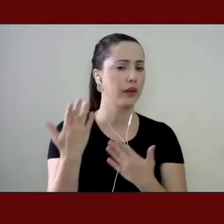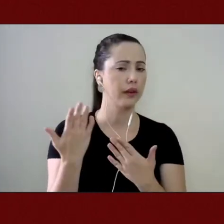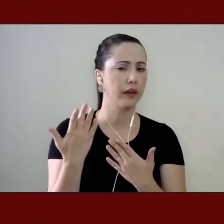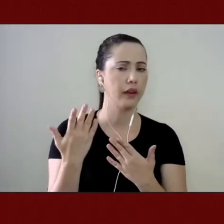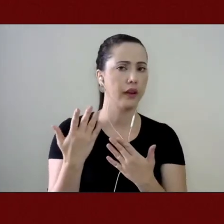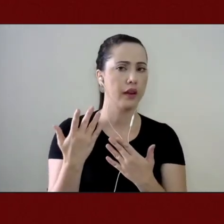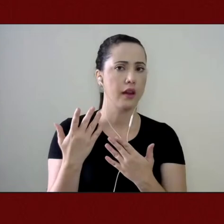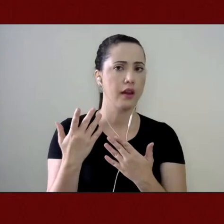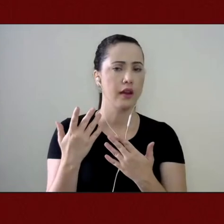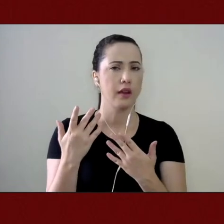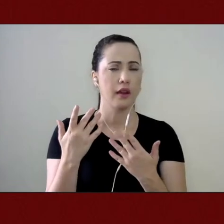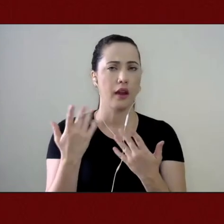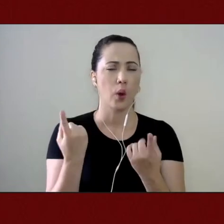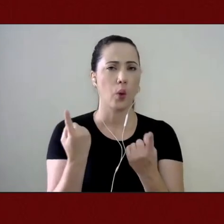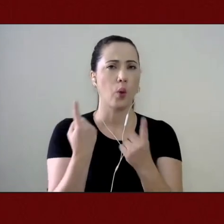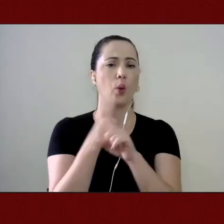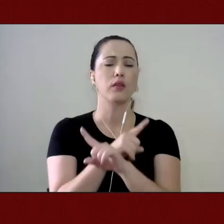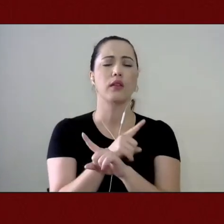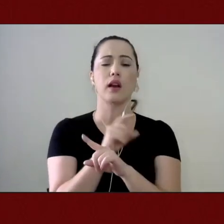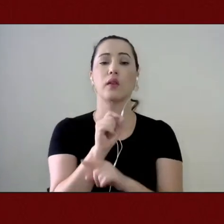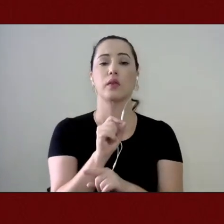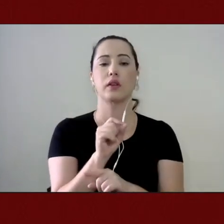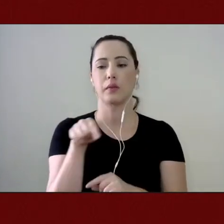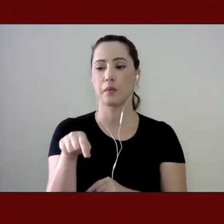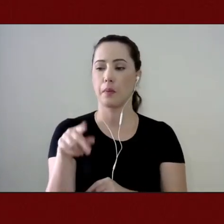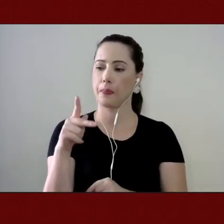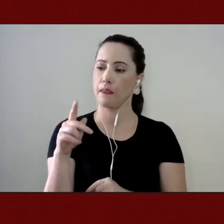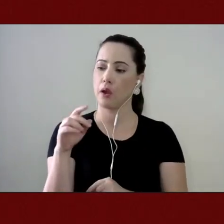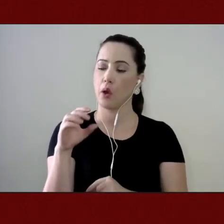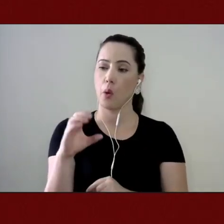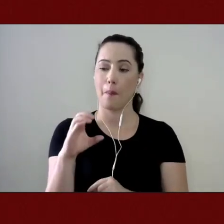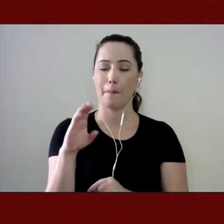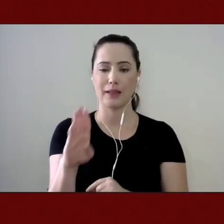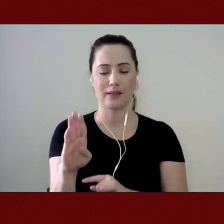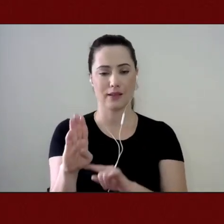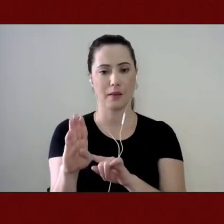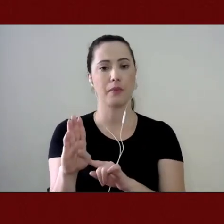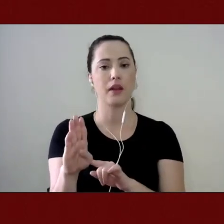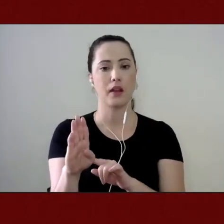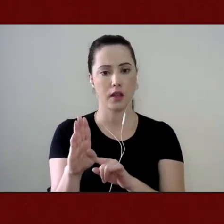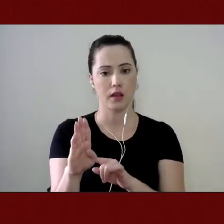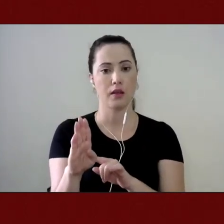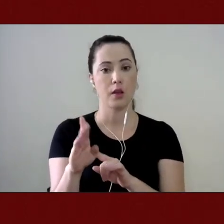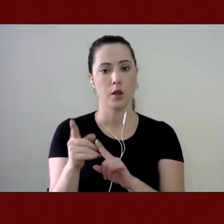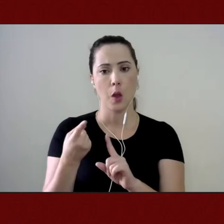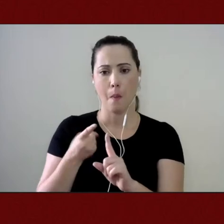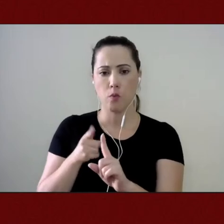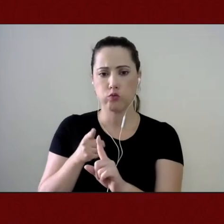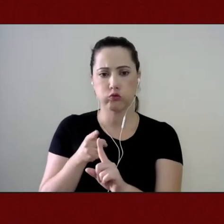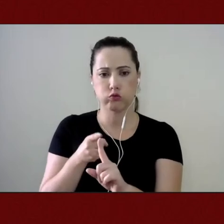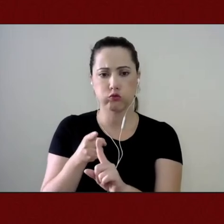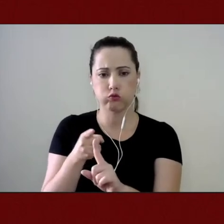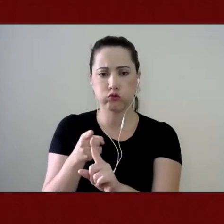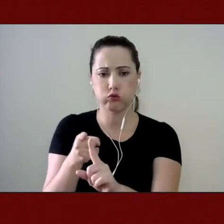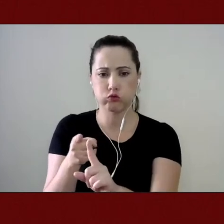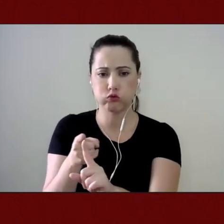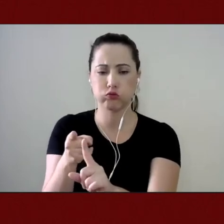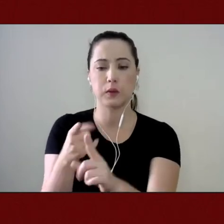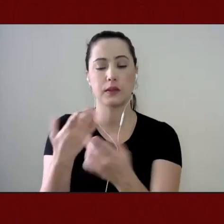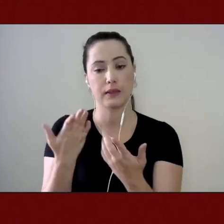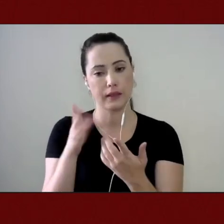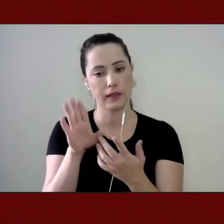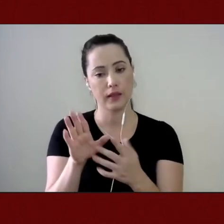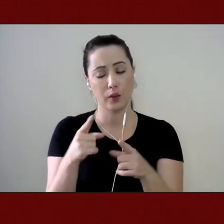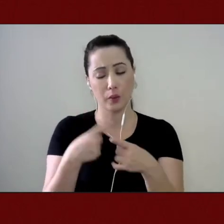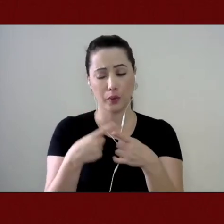vista que o Partido Comunista foi duramente perseguido, né? É um partido, podemos dizer, minoritário diante desse quadro